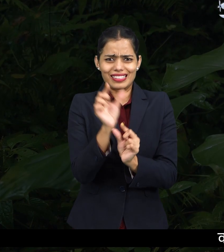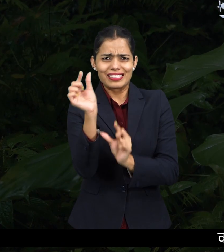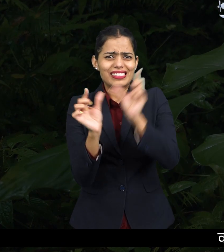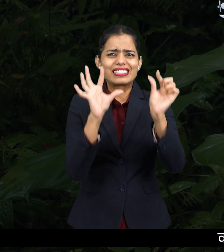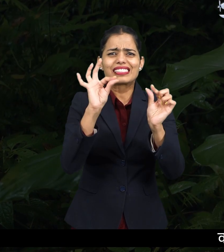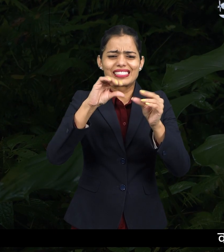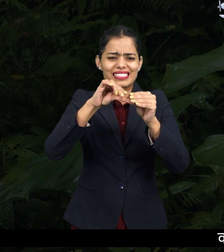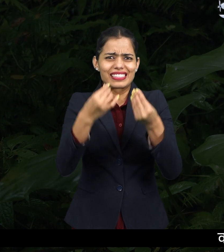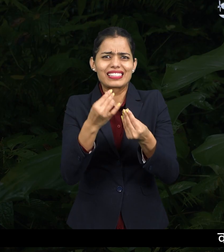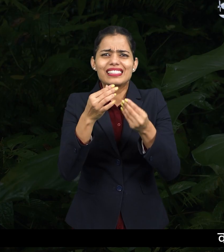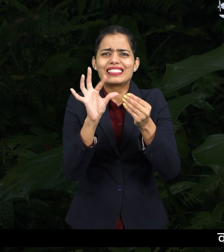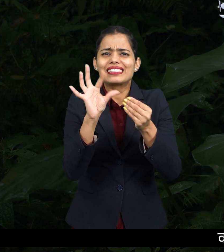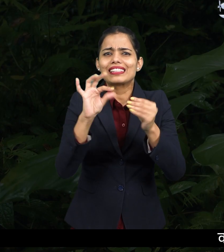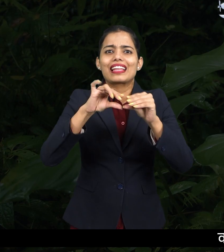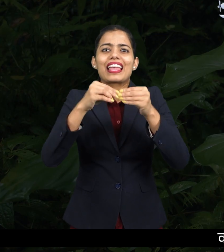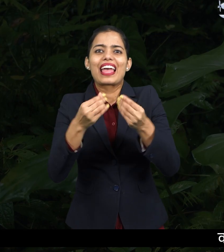कोरफड,